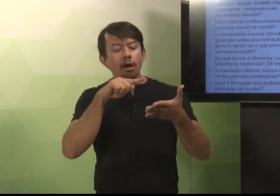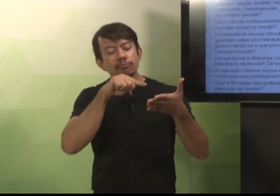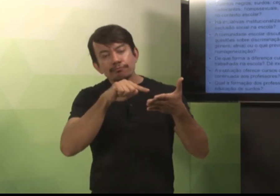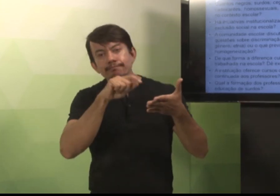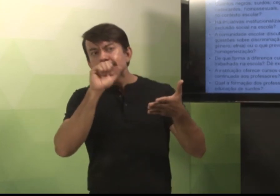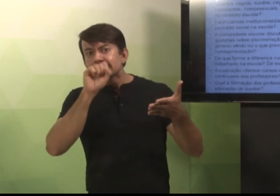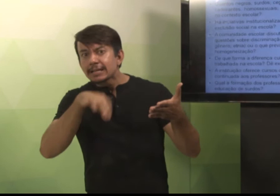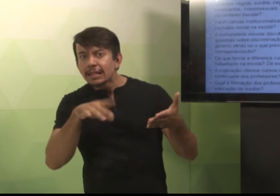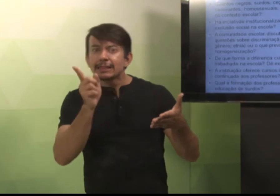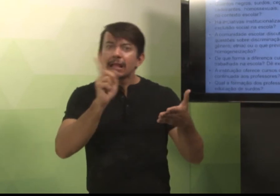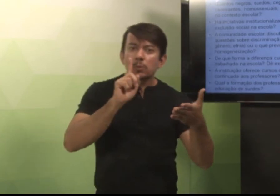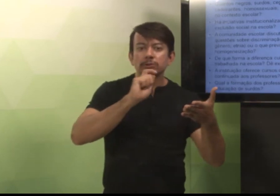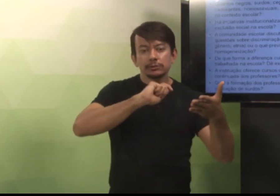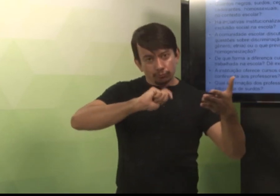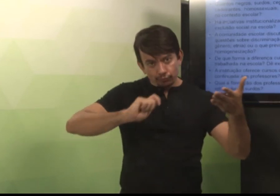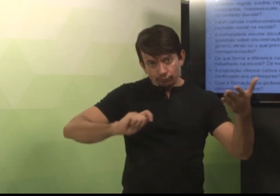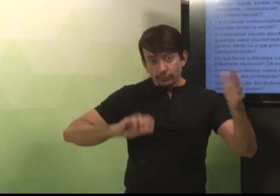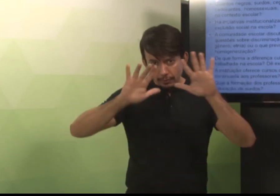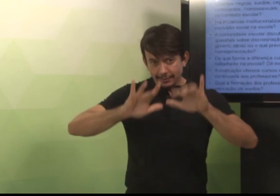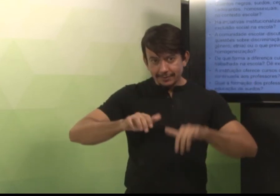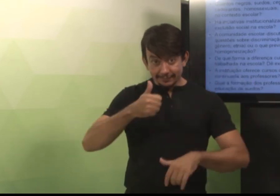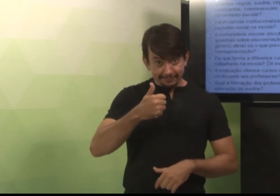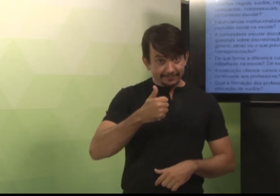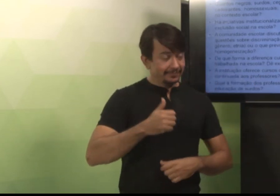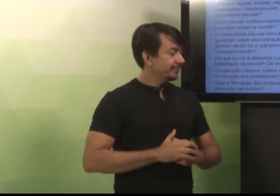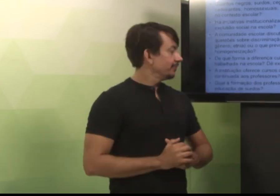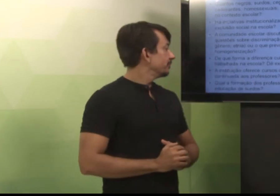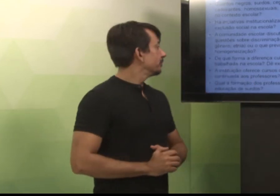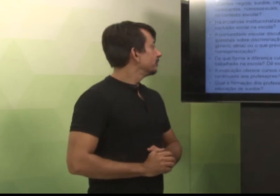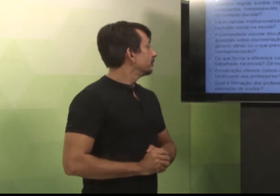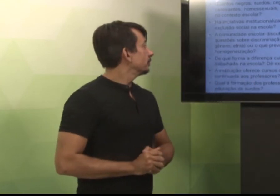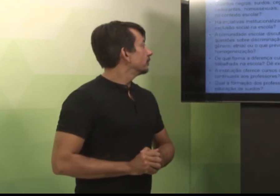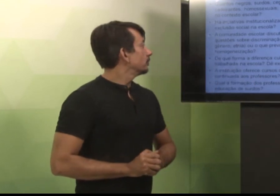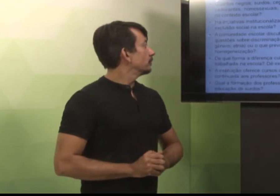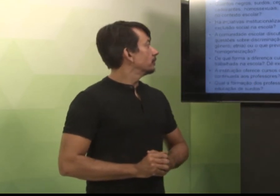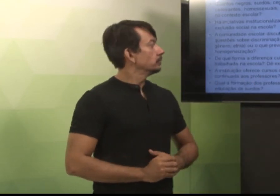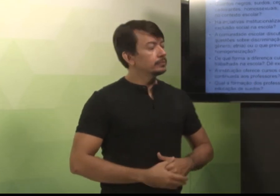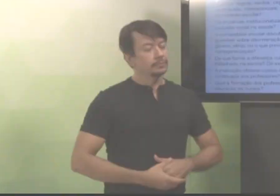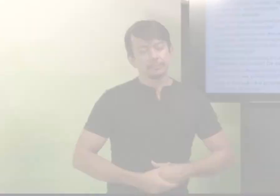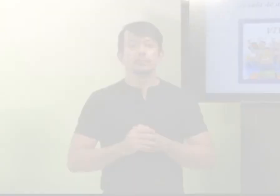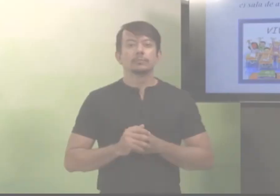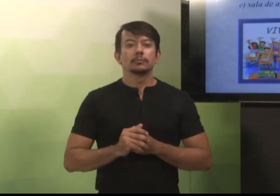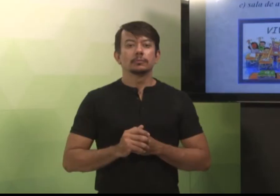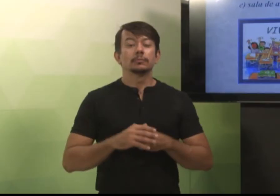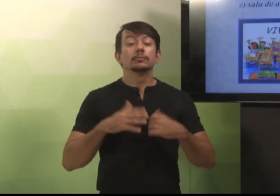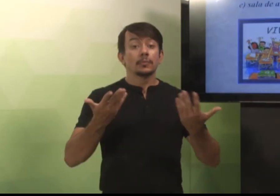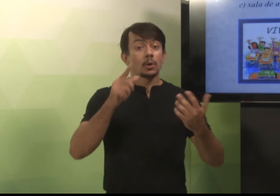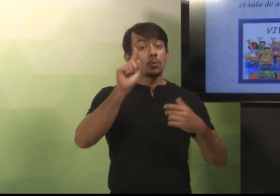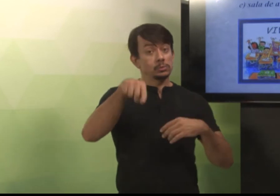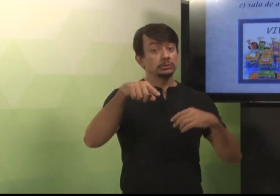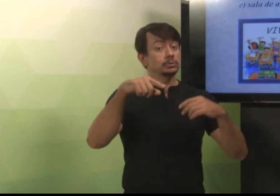Você vai elencar a formação deles na área da surdez. Qual a formação? Veja aqui, temos a sala de